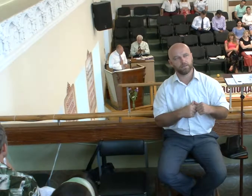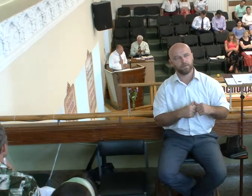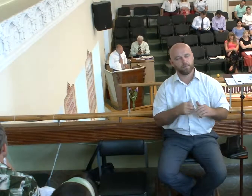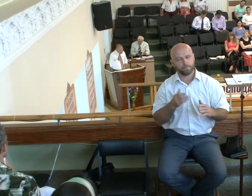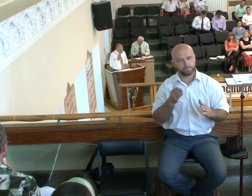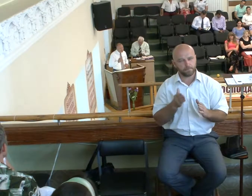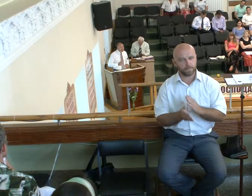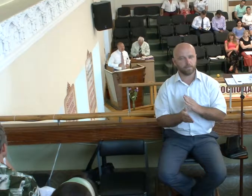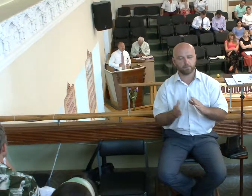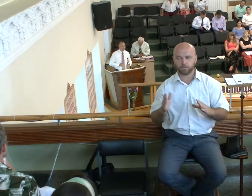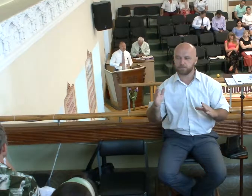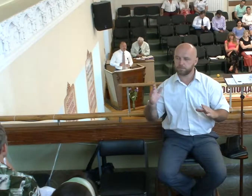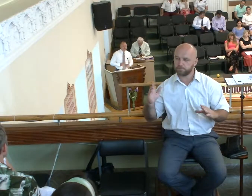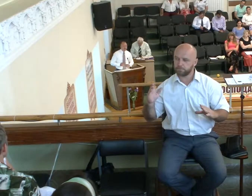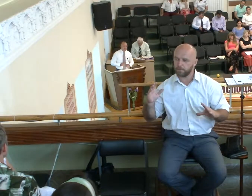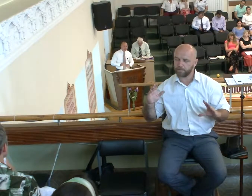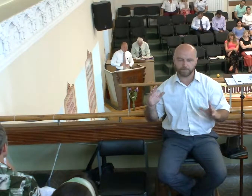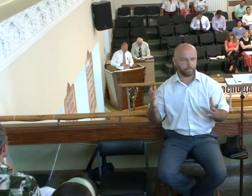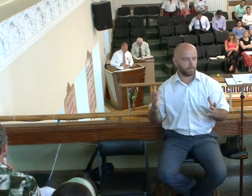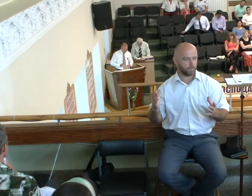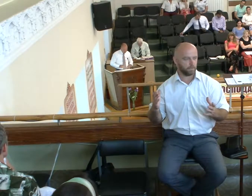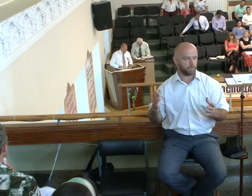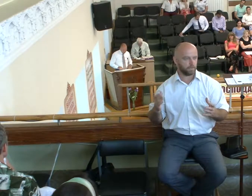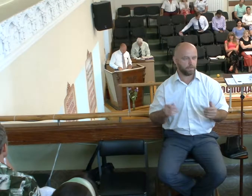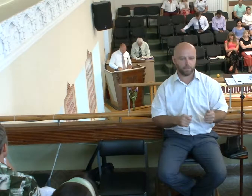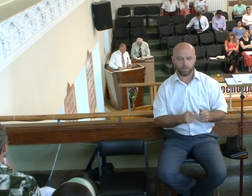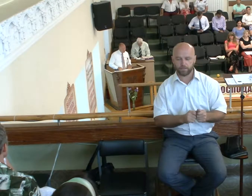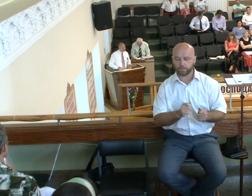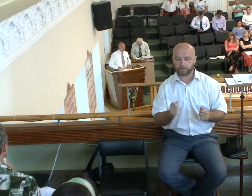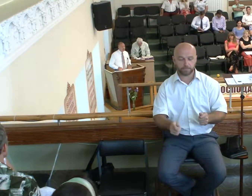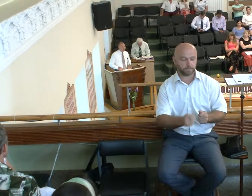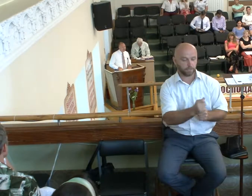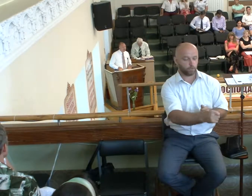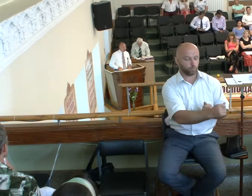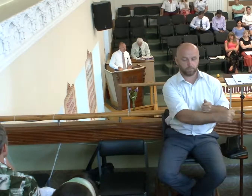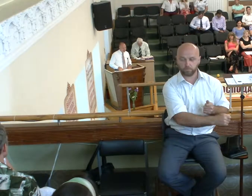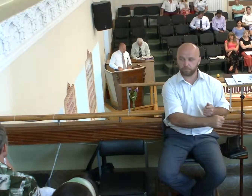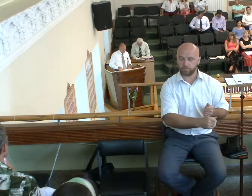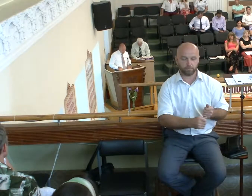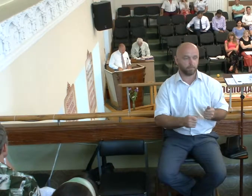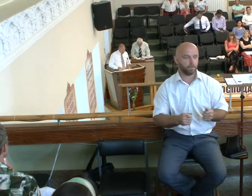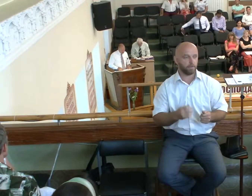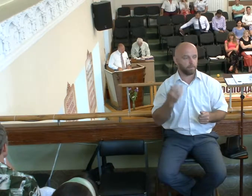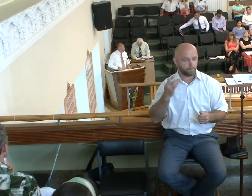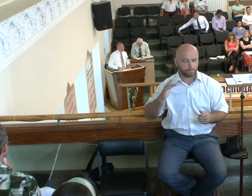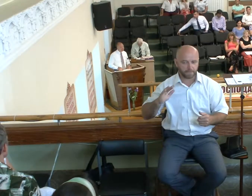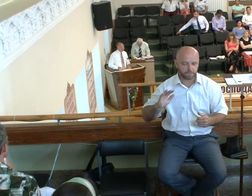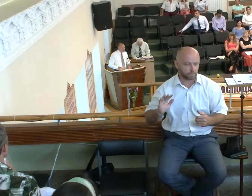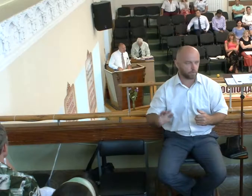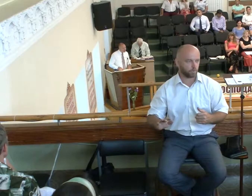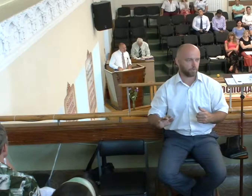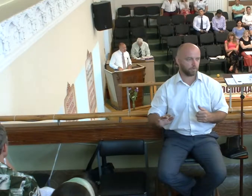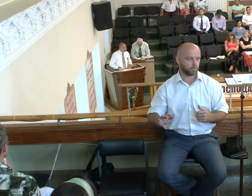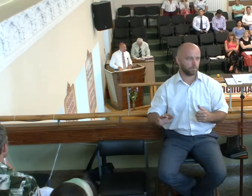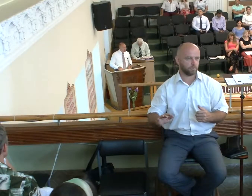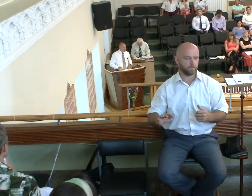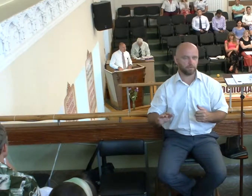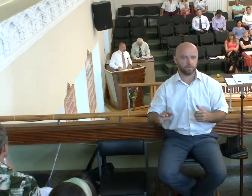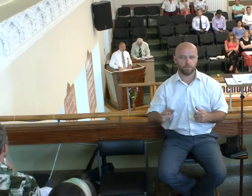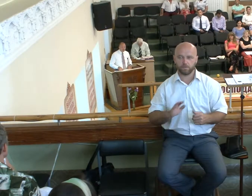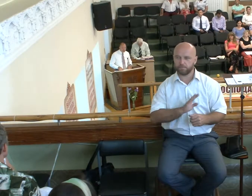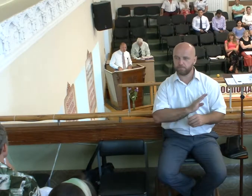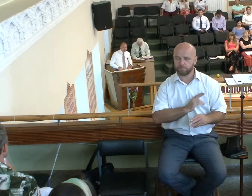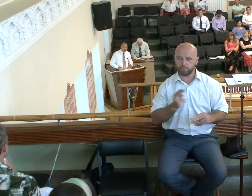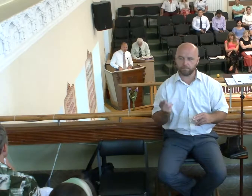сознание. Мгновения раздают, кому позор, кому бесславие,